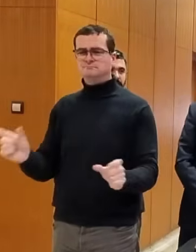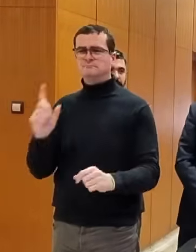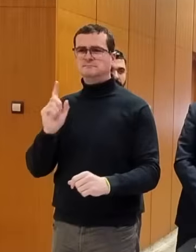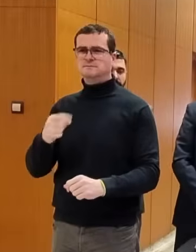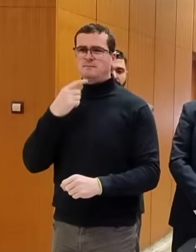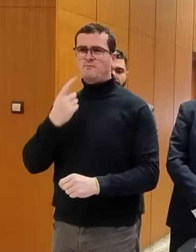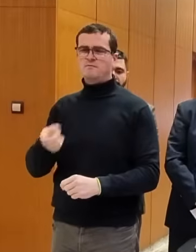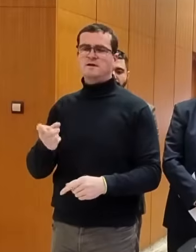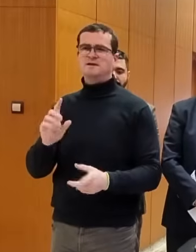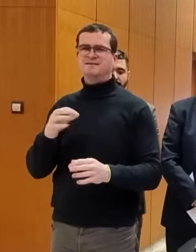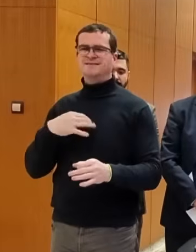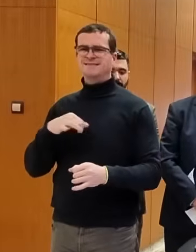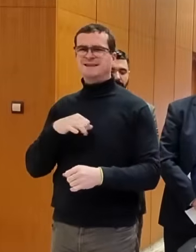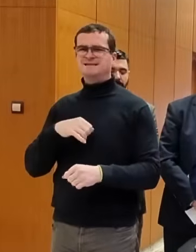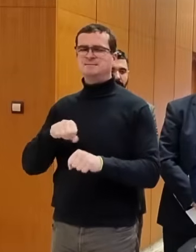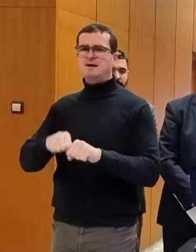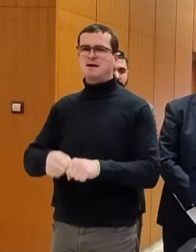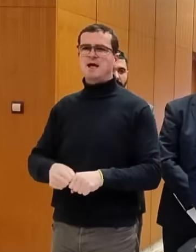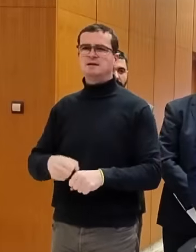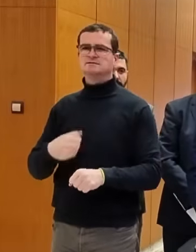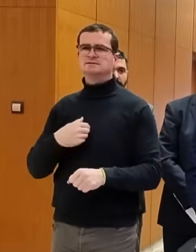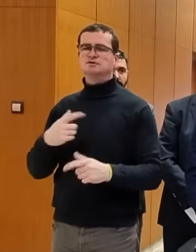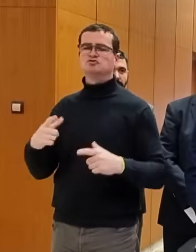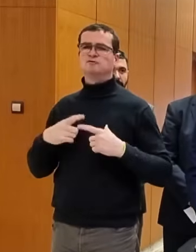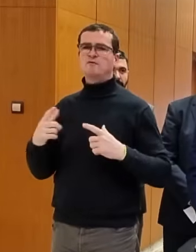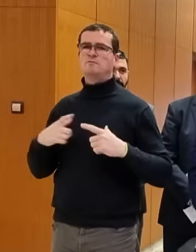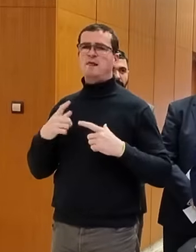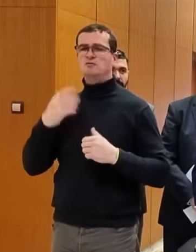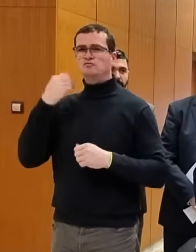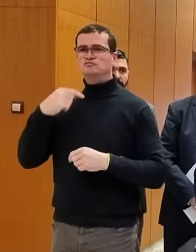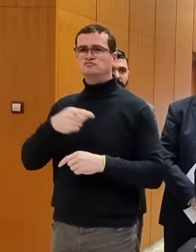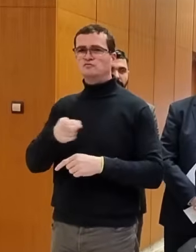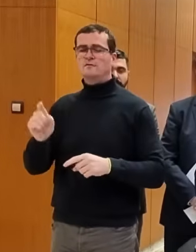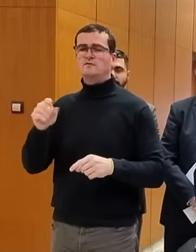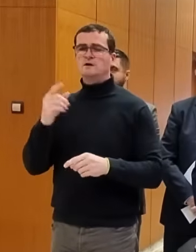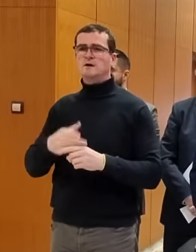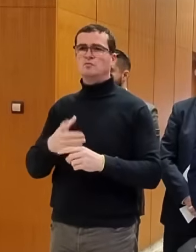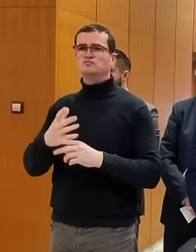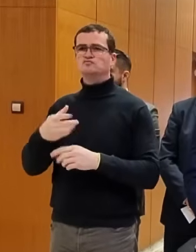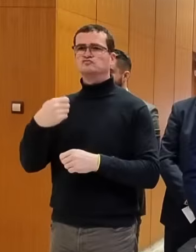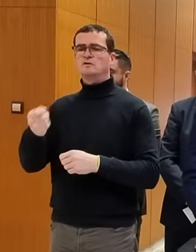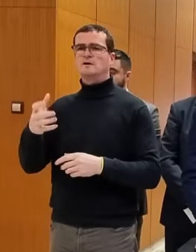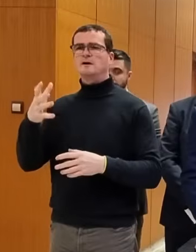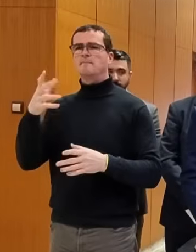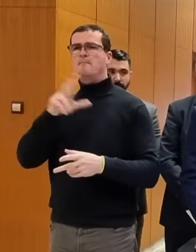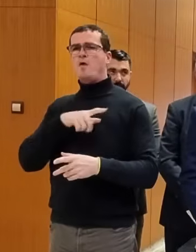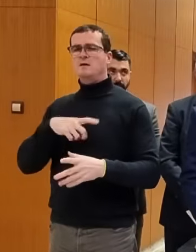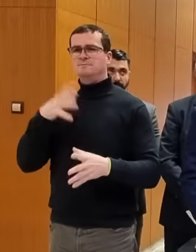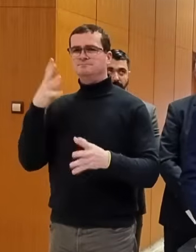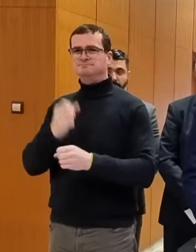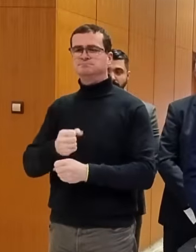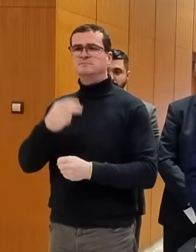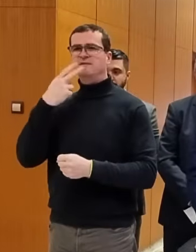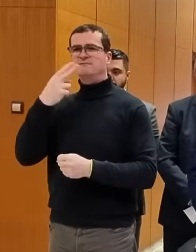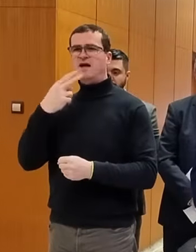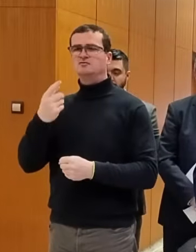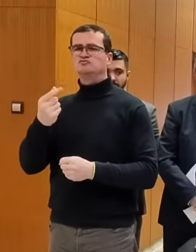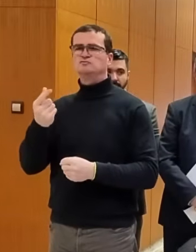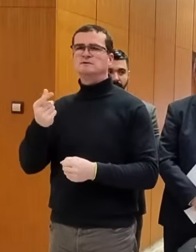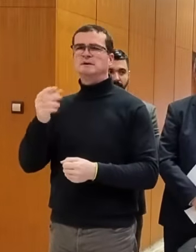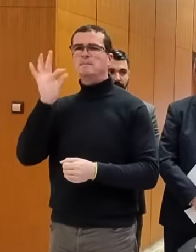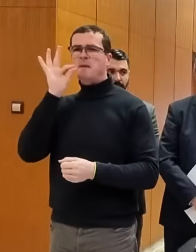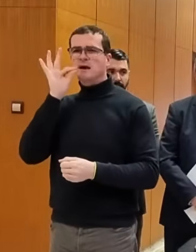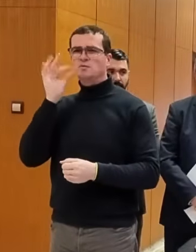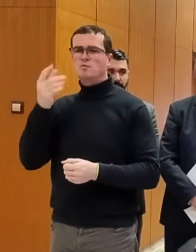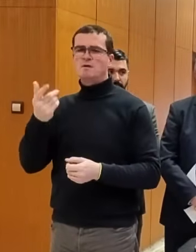že asi nechceme kaziť život mladému človeku, ktorý je chytený niekde policajtami a fajčí nejakú trávu alebo